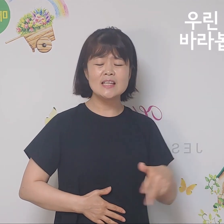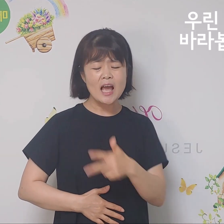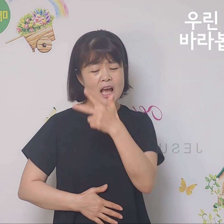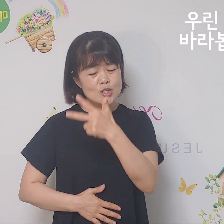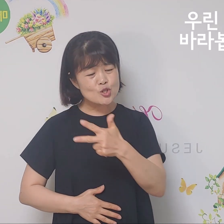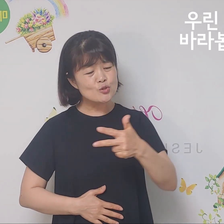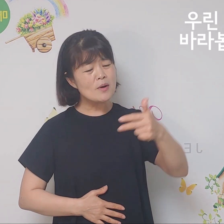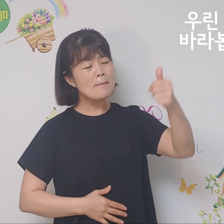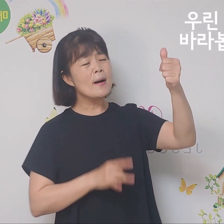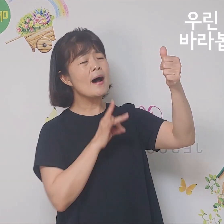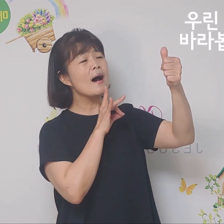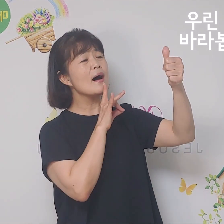주만